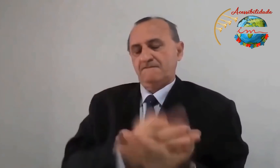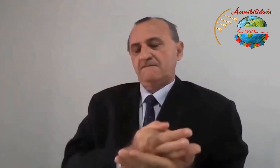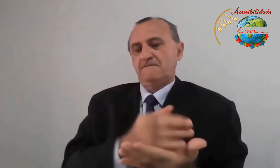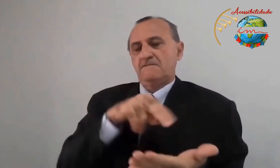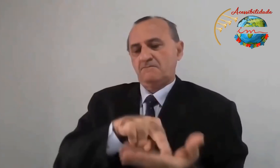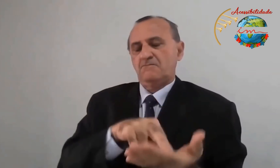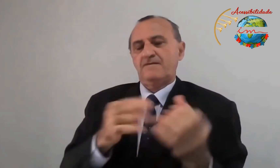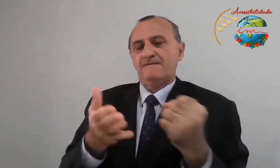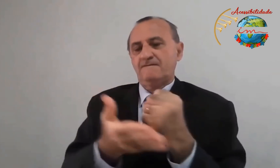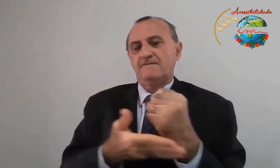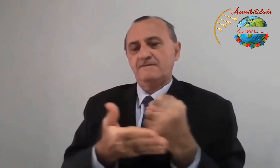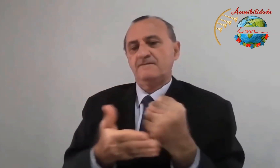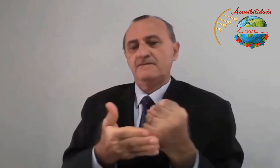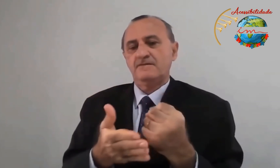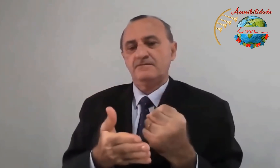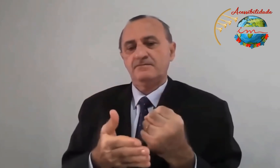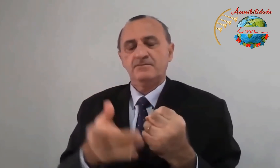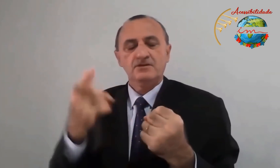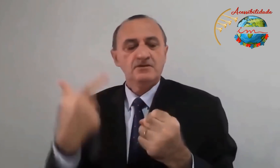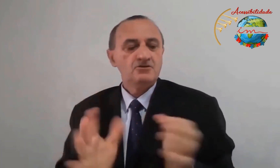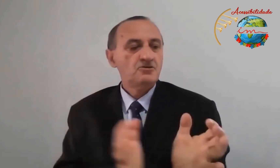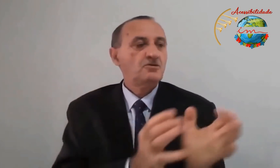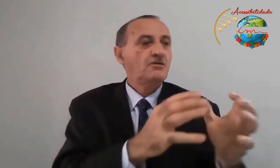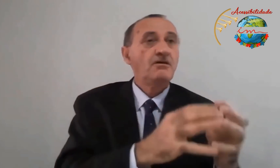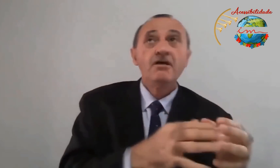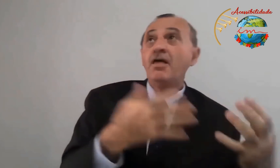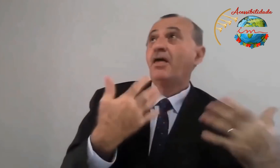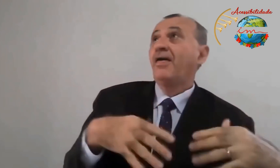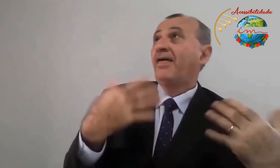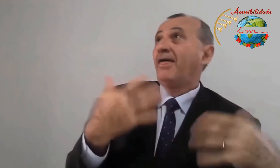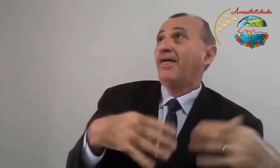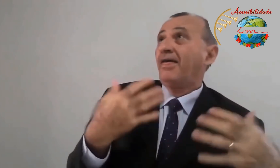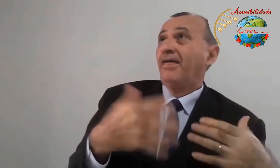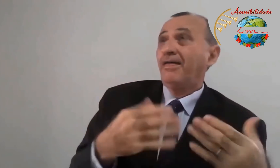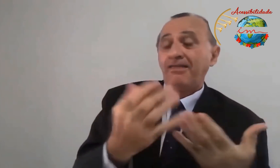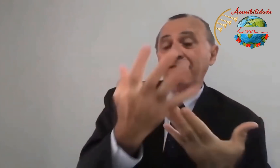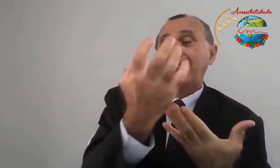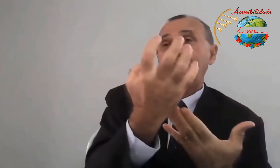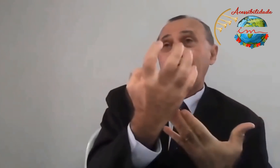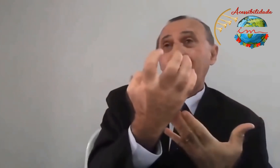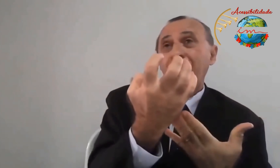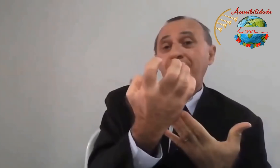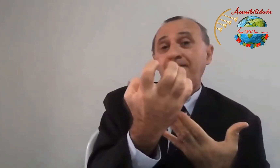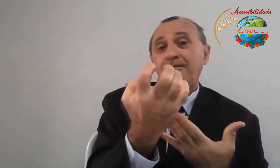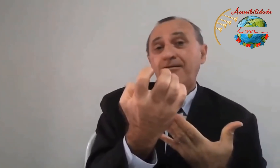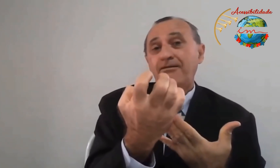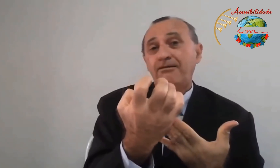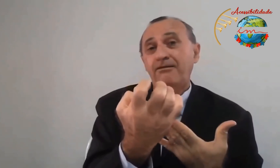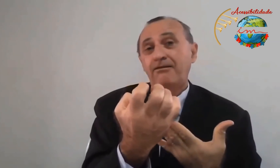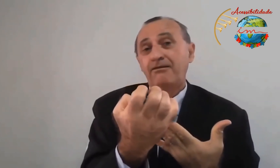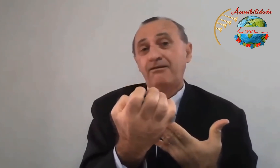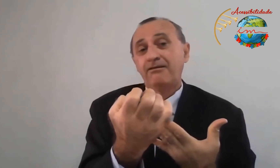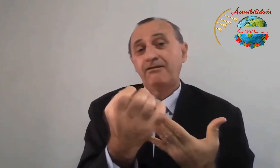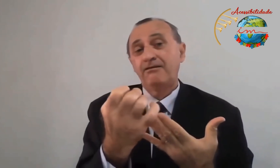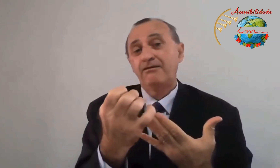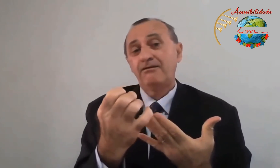com a fé alicerçada, e o outro grupo ficou desesperado, porque a lâmpada já